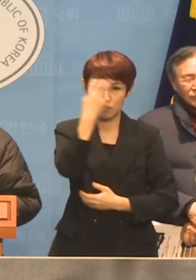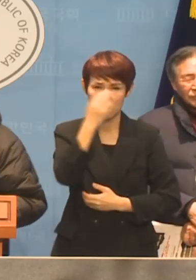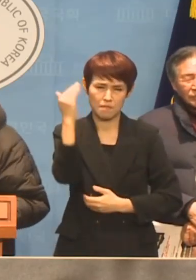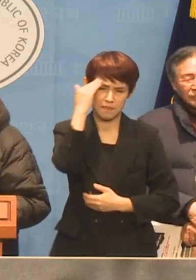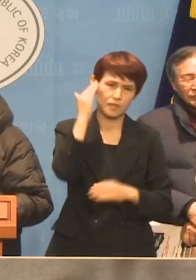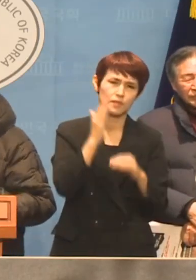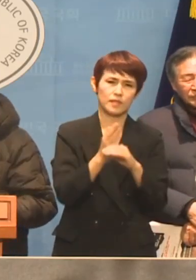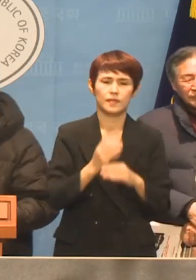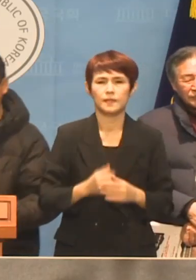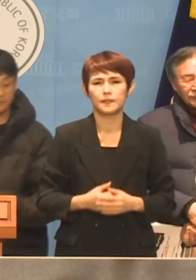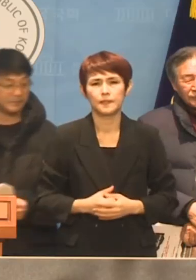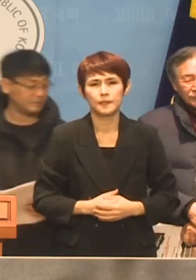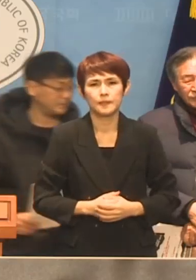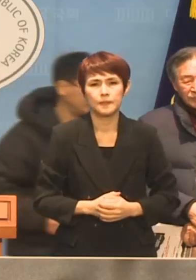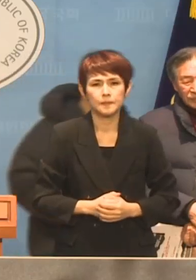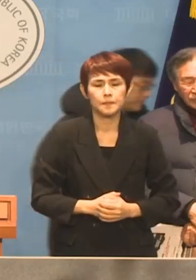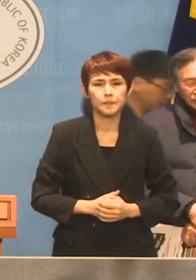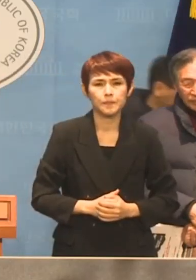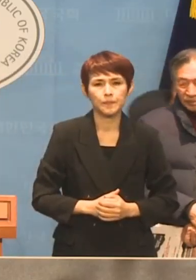있다.